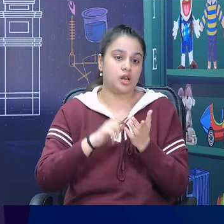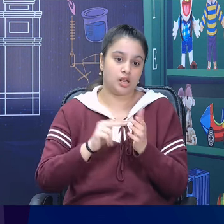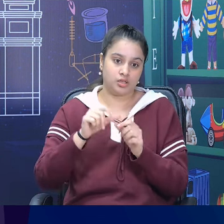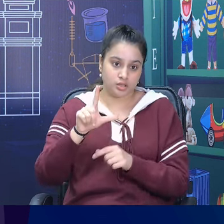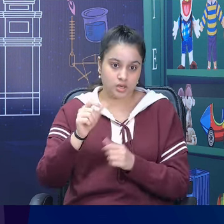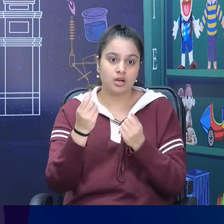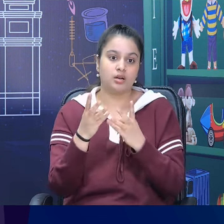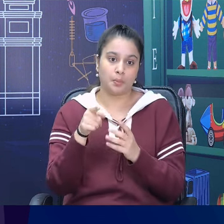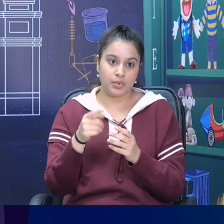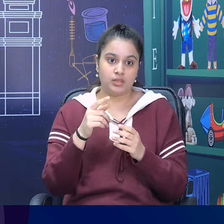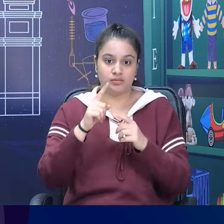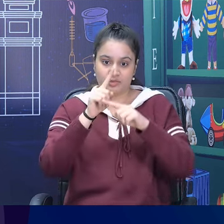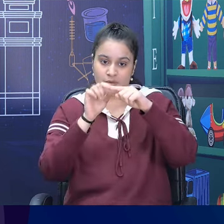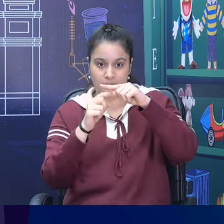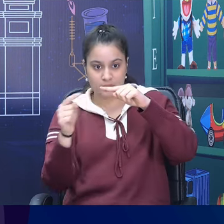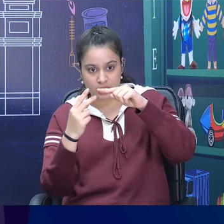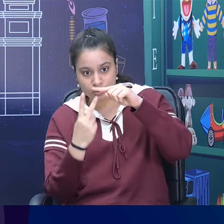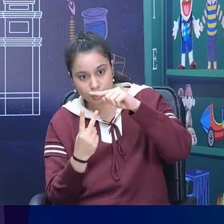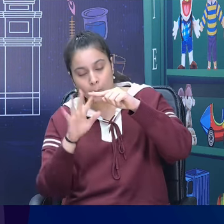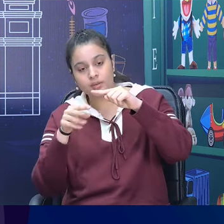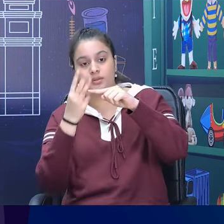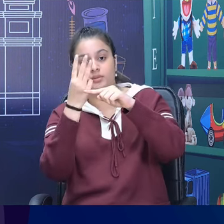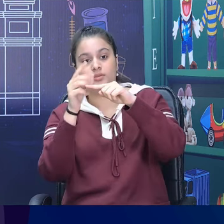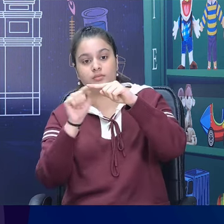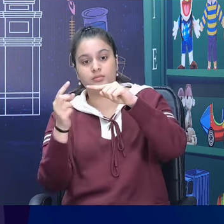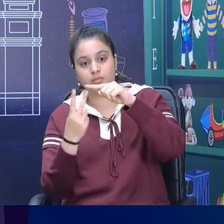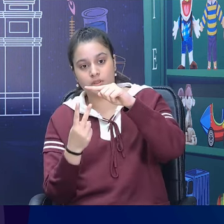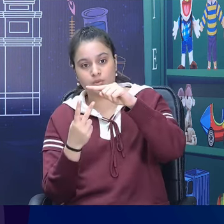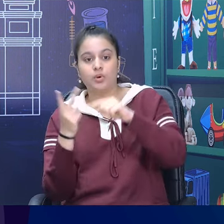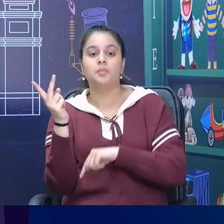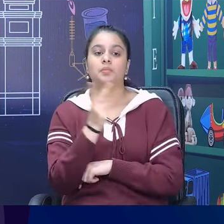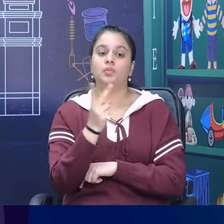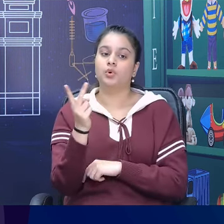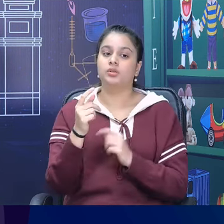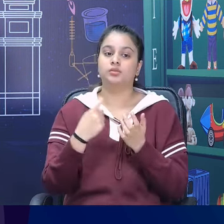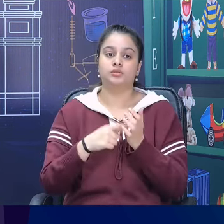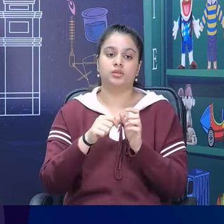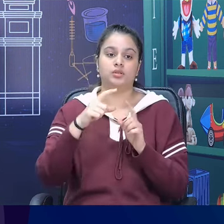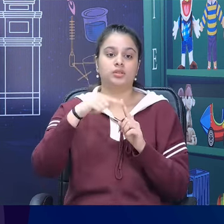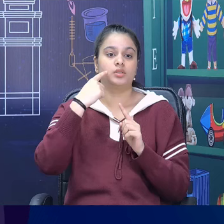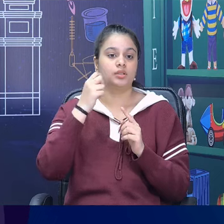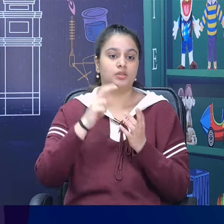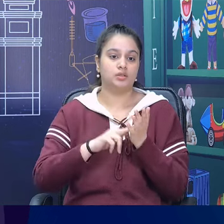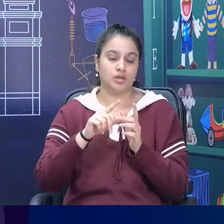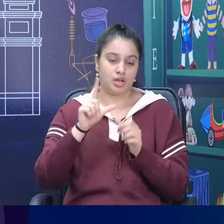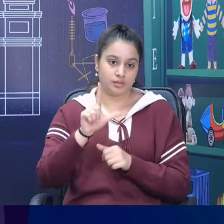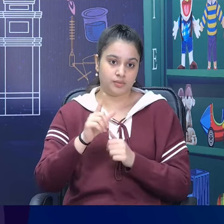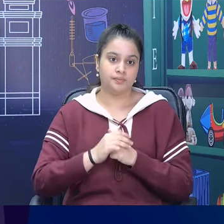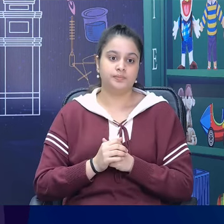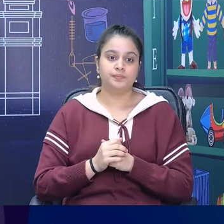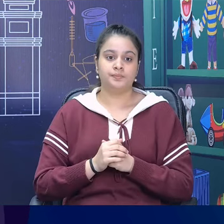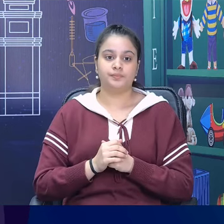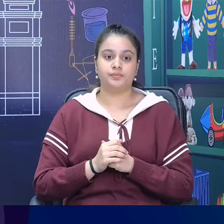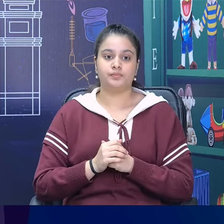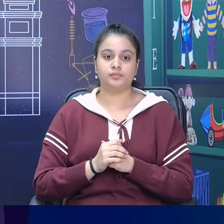एग्जांपल लिया 3/2 दीज बोथ आर रेशनल नंबर्स आगे बात करते हैं हम नॉन टर्मिनेटिंग एंड रिपीटिंग